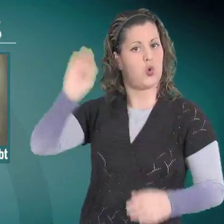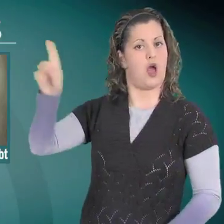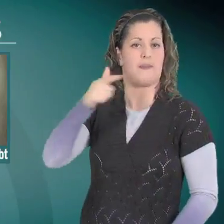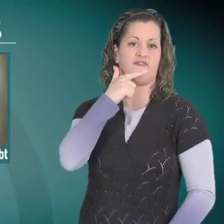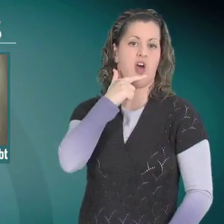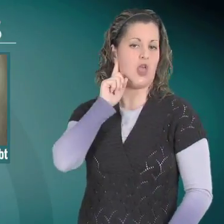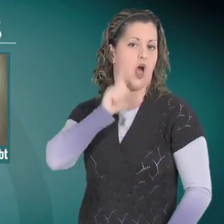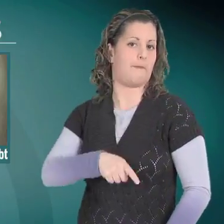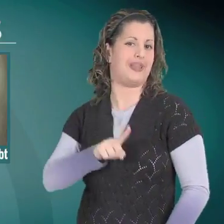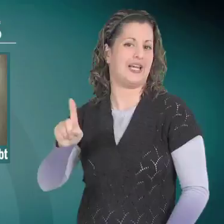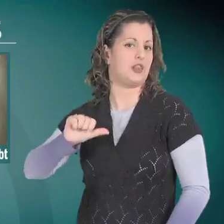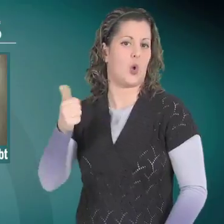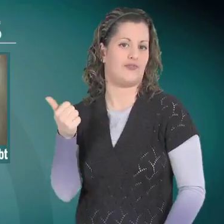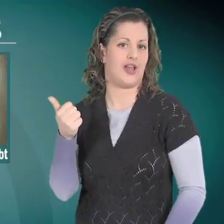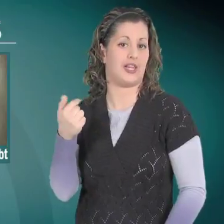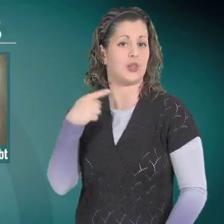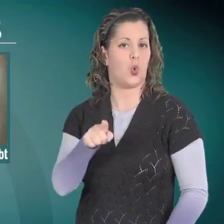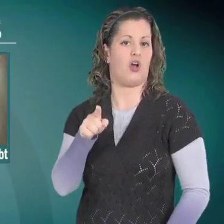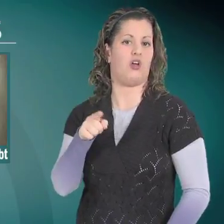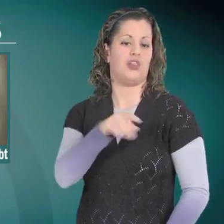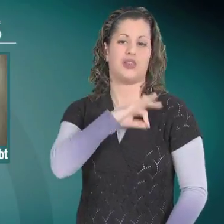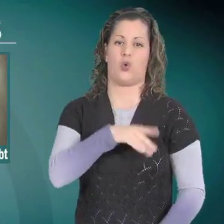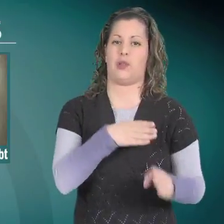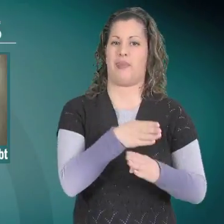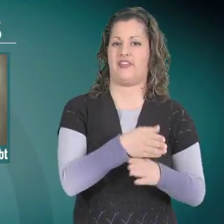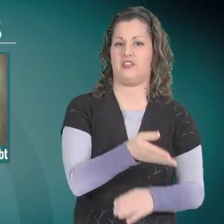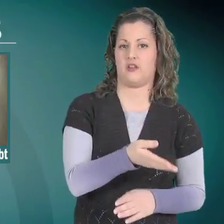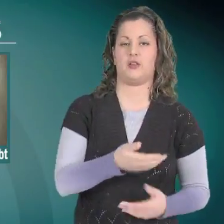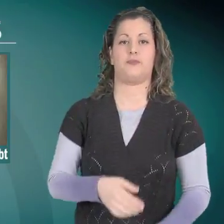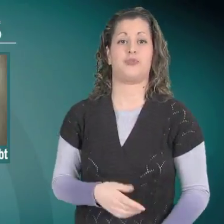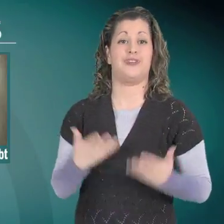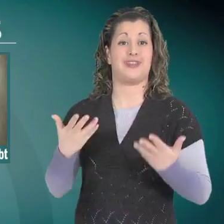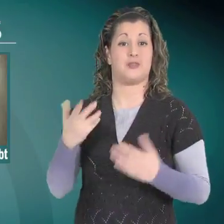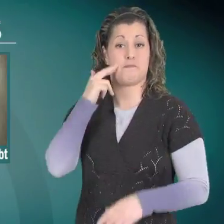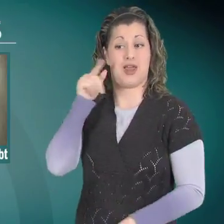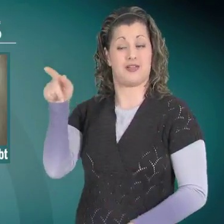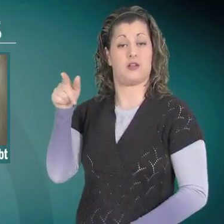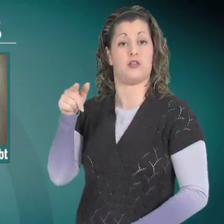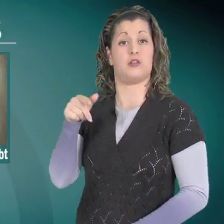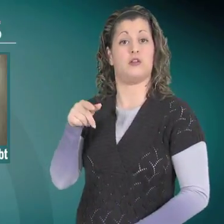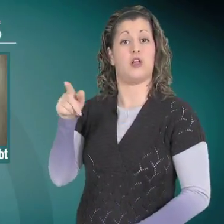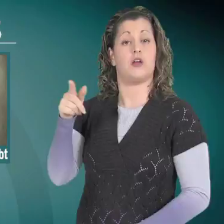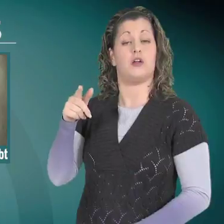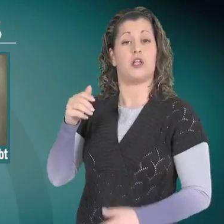er hielt es nicht für notwendig da die tochter behindert ist das mädchen befindet sich nun in der obhut des jugendamtes